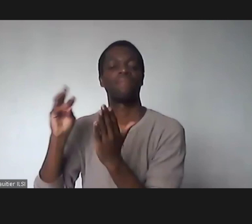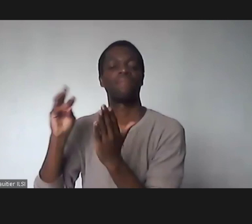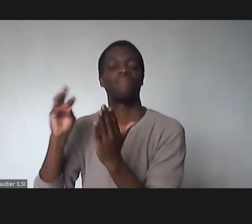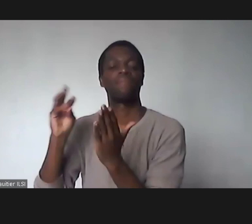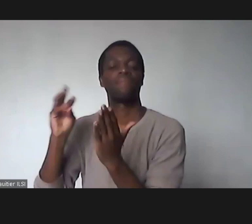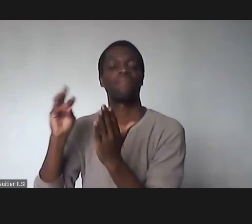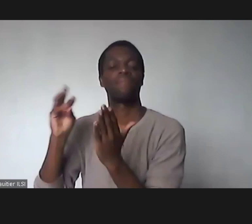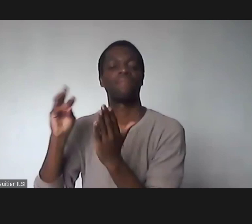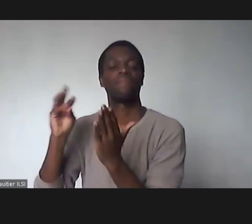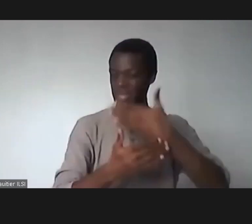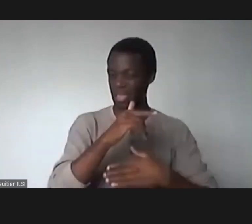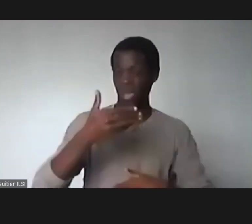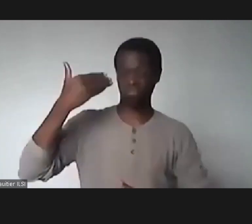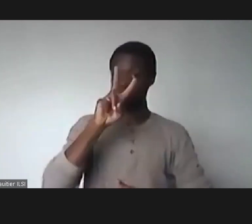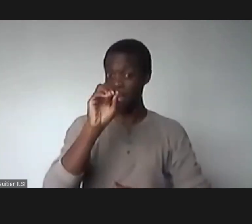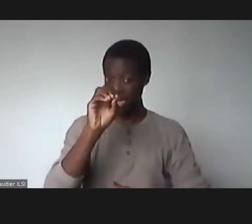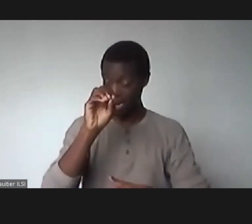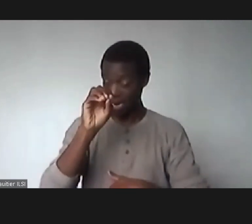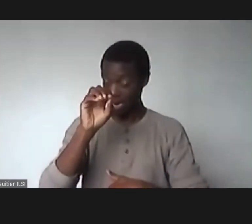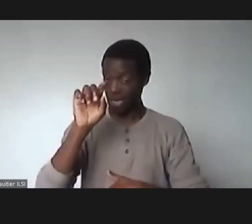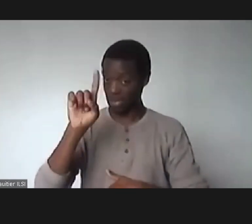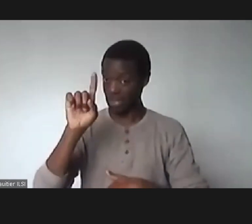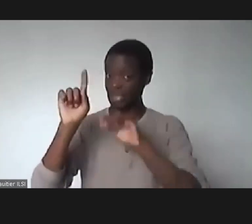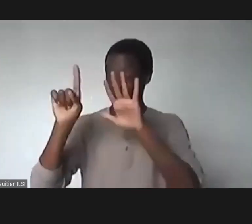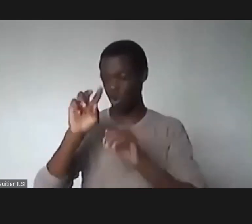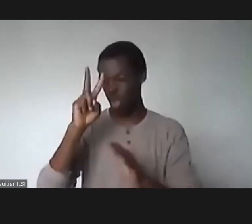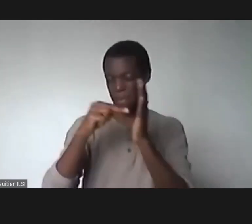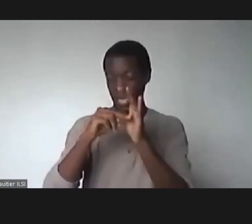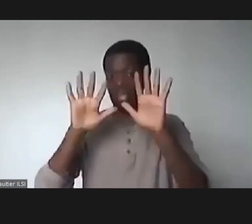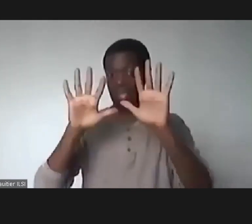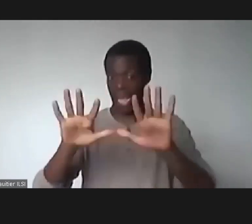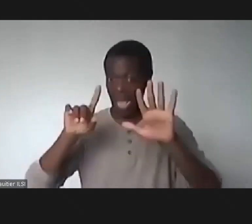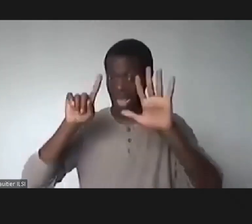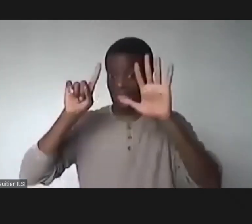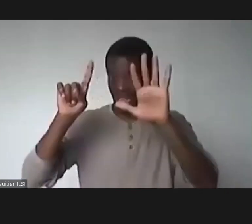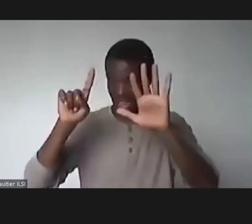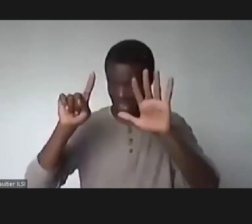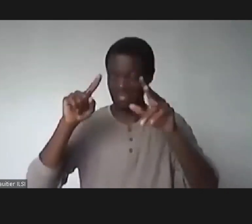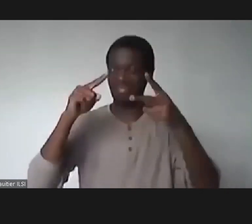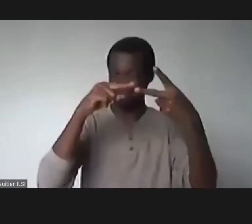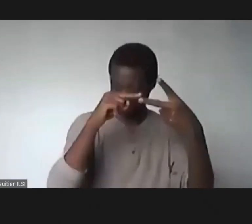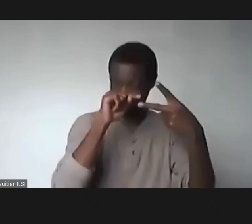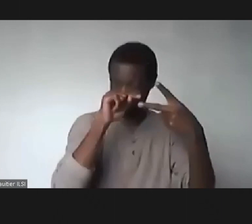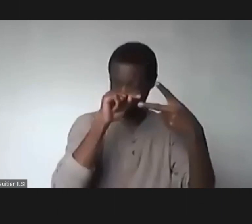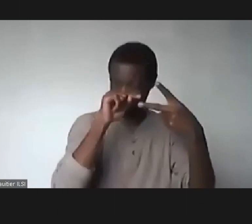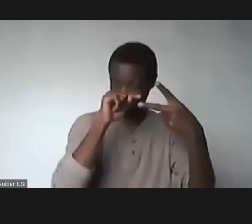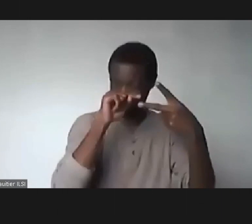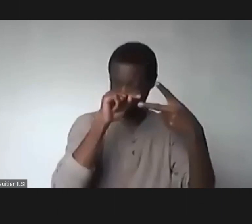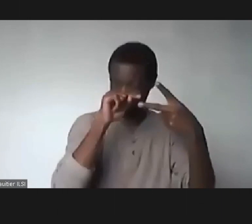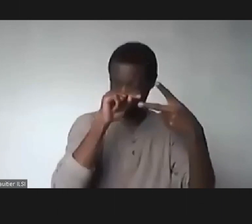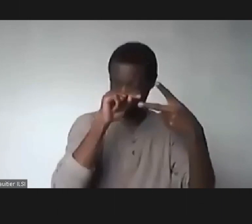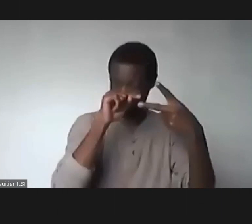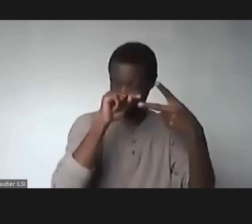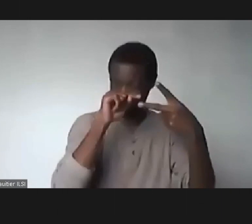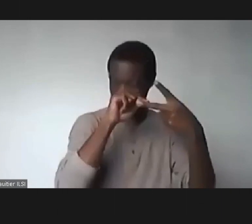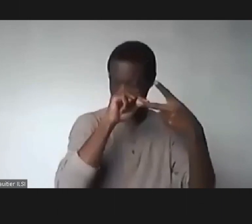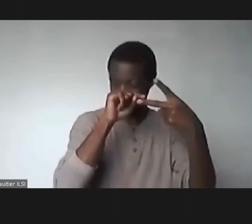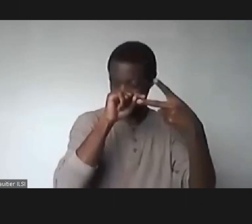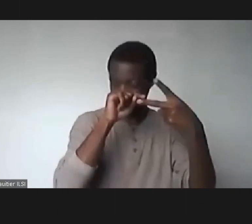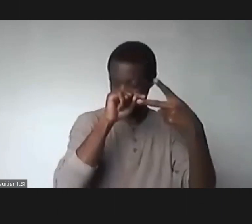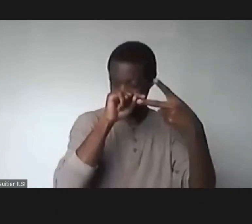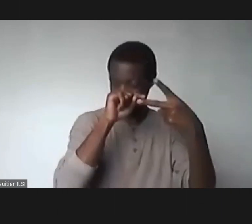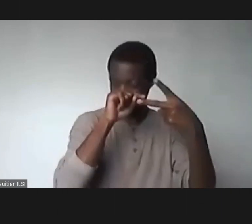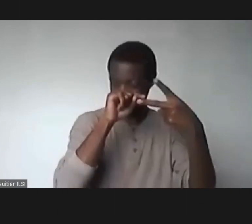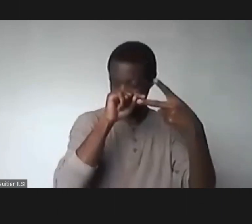agregando una comparación con los ODS. Yo creo que esta información, este sitio va a brindar información interesante. En unos días